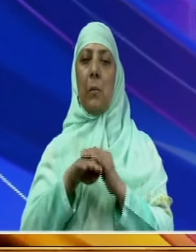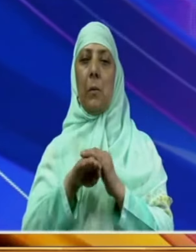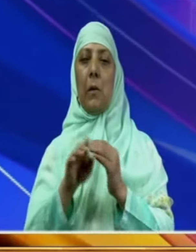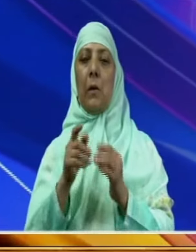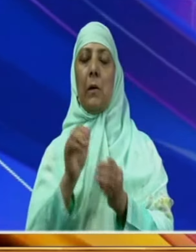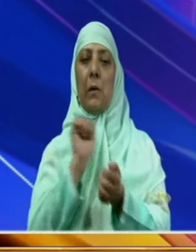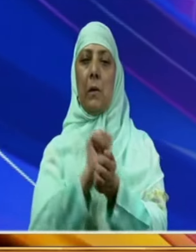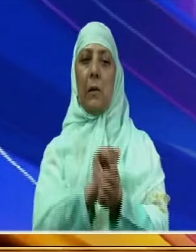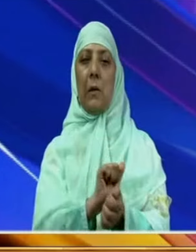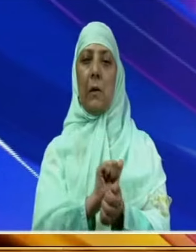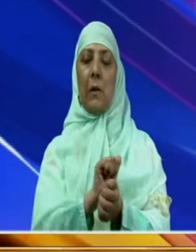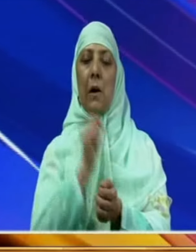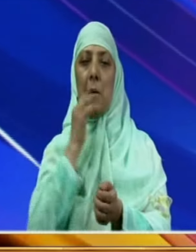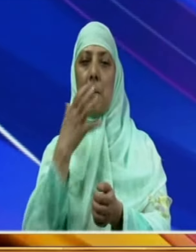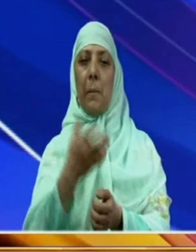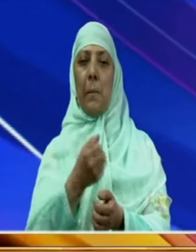کو